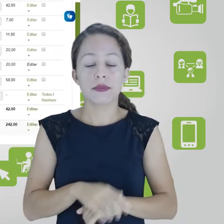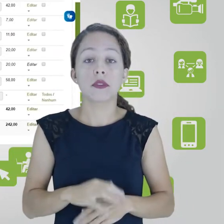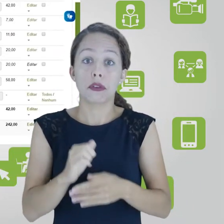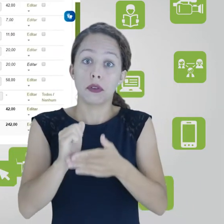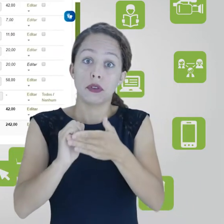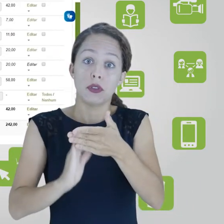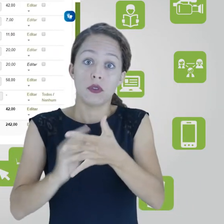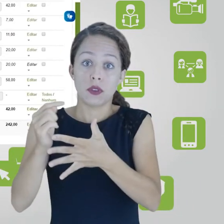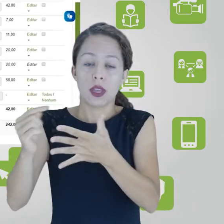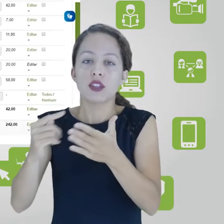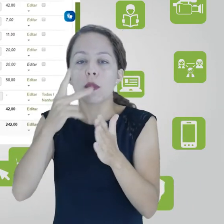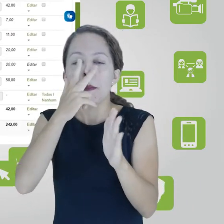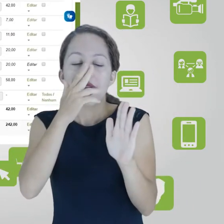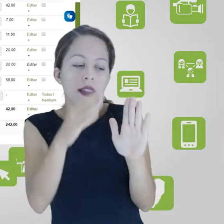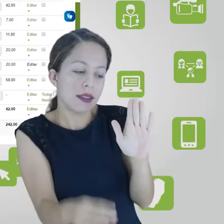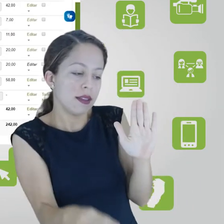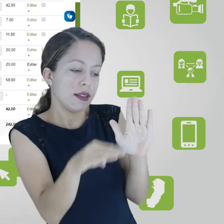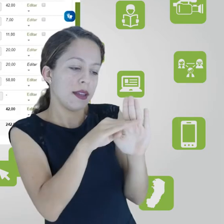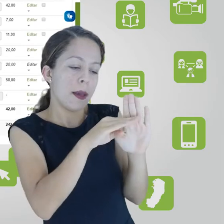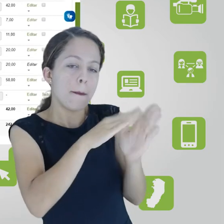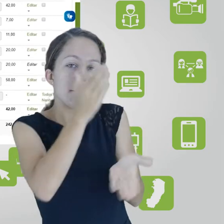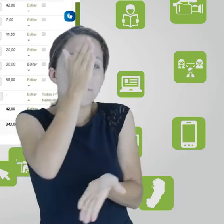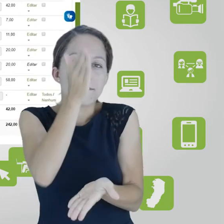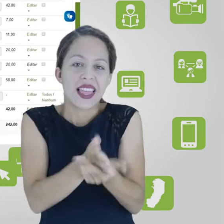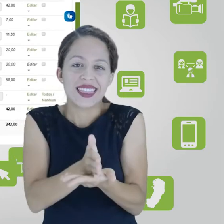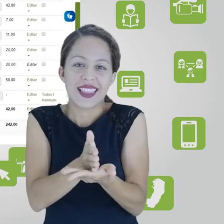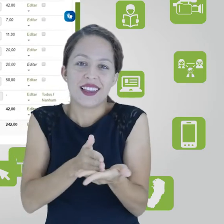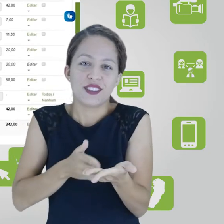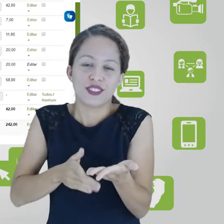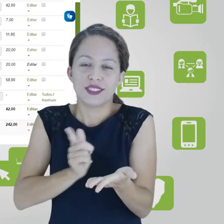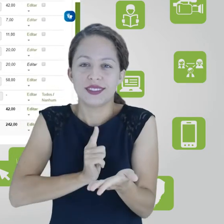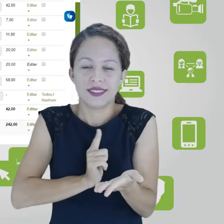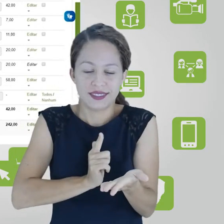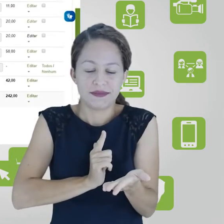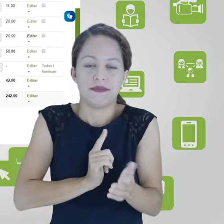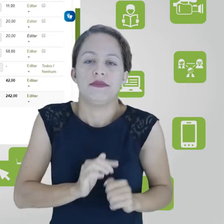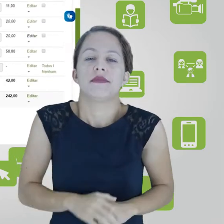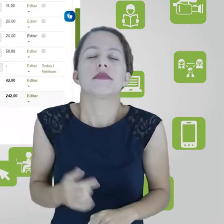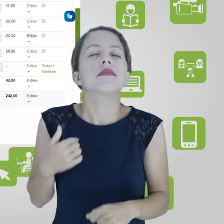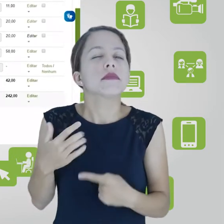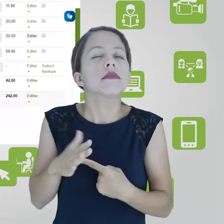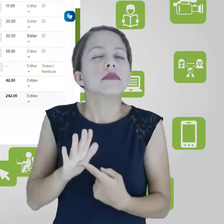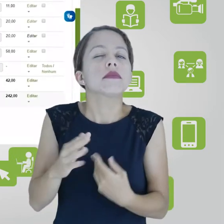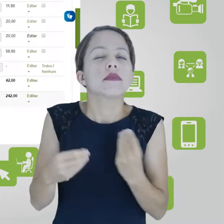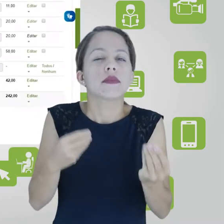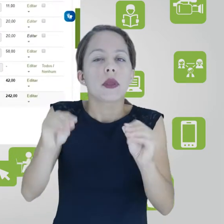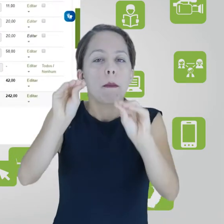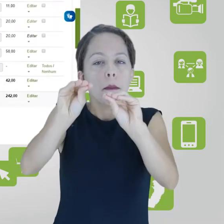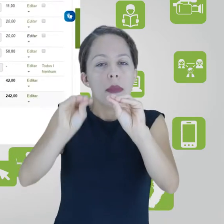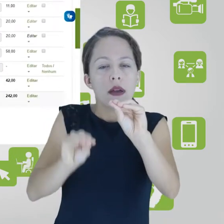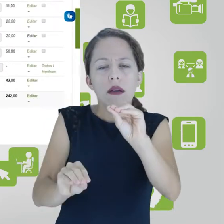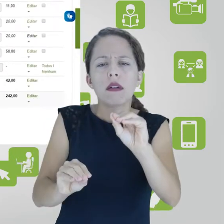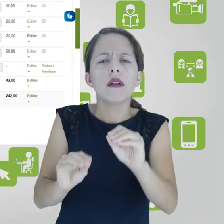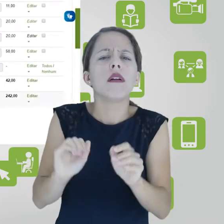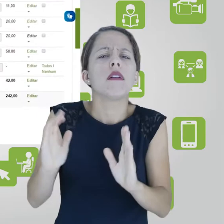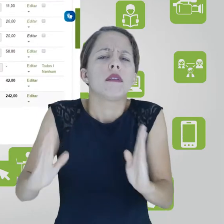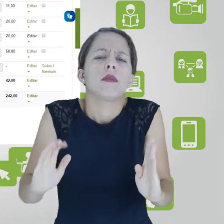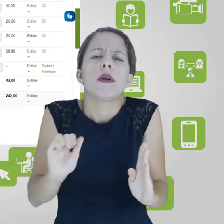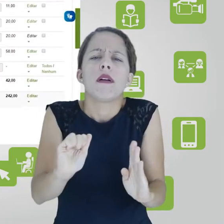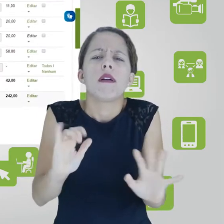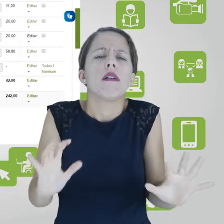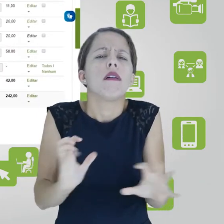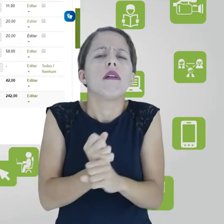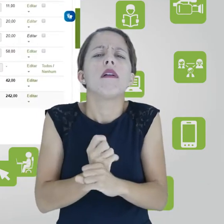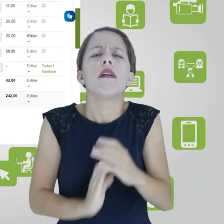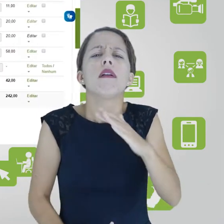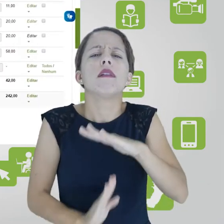As atividades elas vão ficar aqui no meio, a gente vai mover elas todas para cá. Eu vou mostrar como é que faz isso, mas no final. Mas olha só, etapa